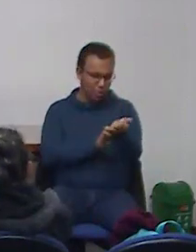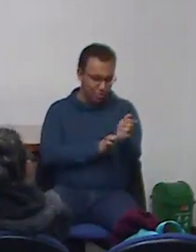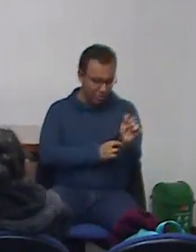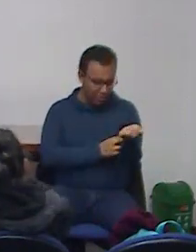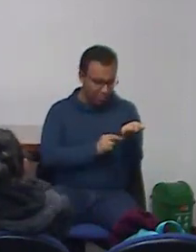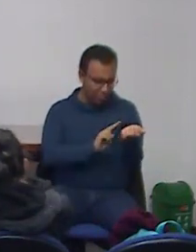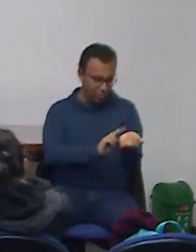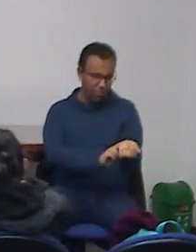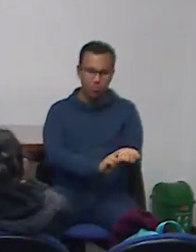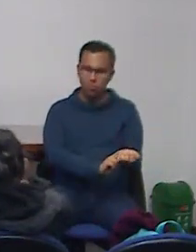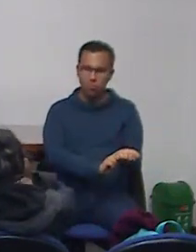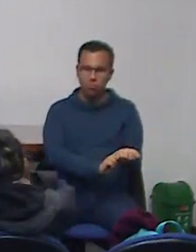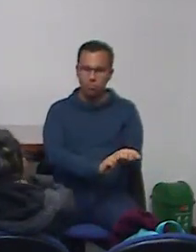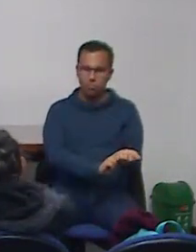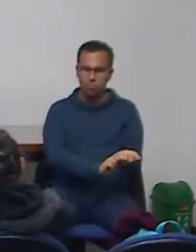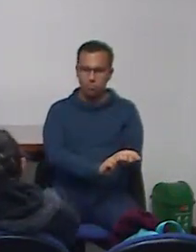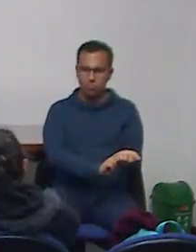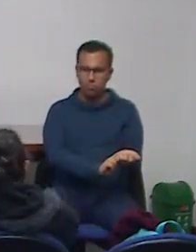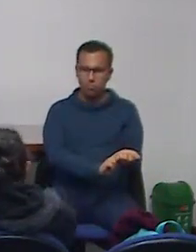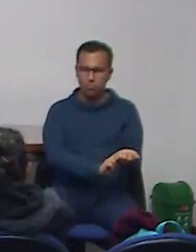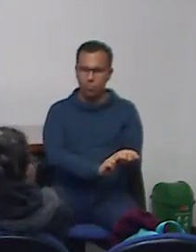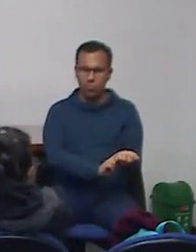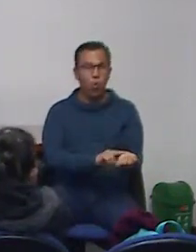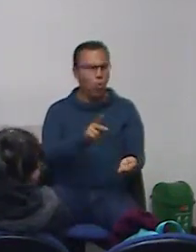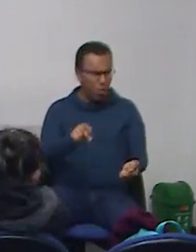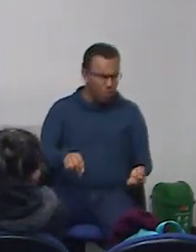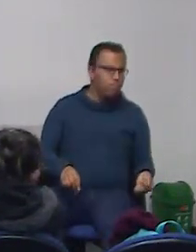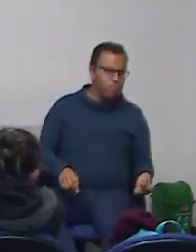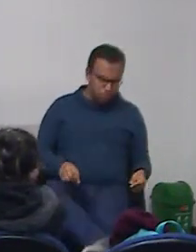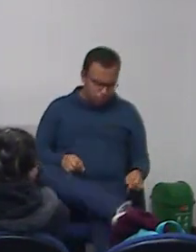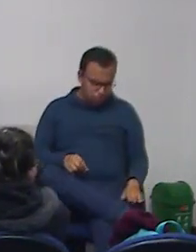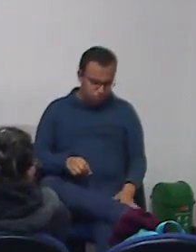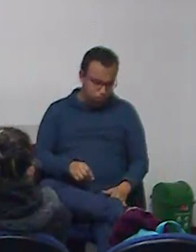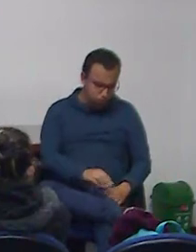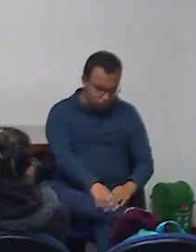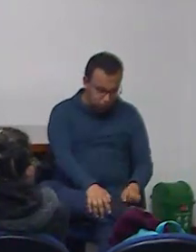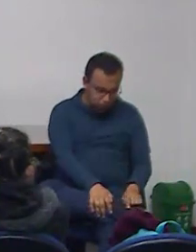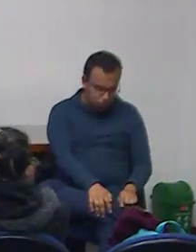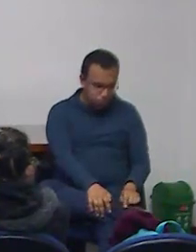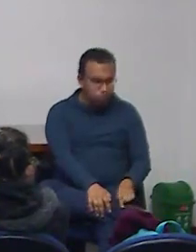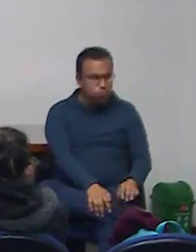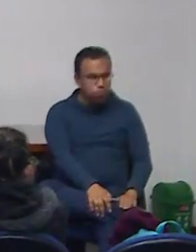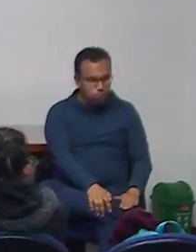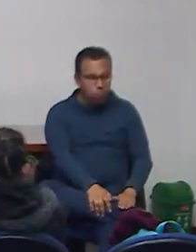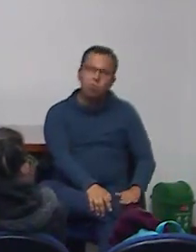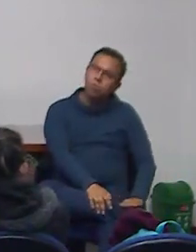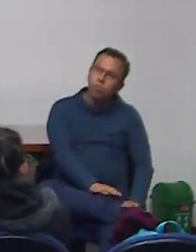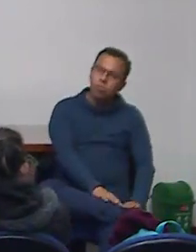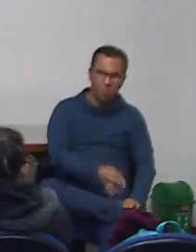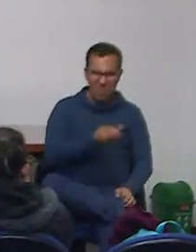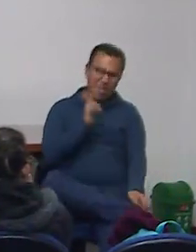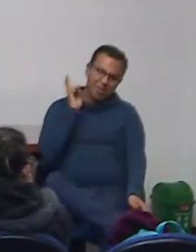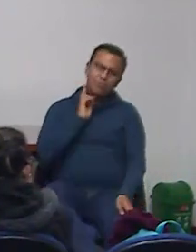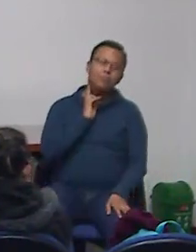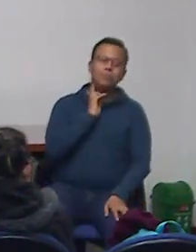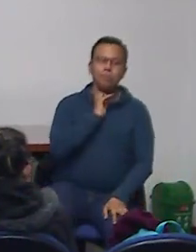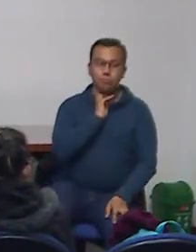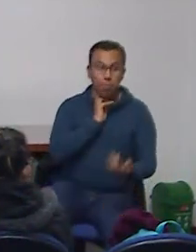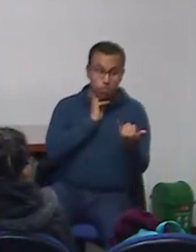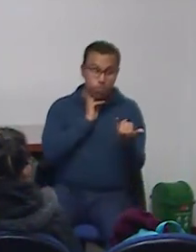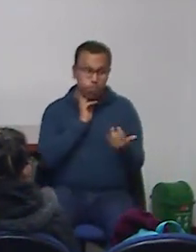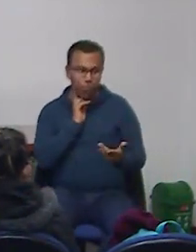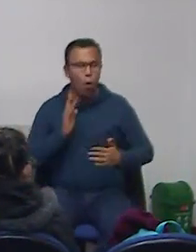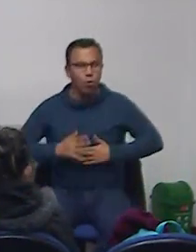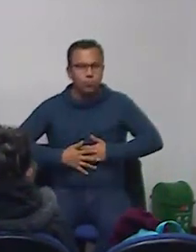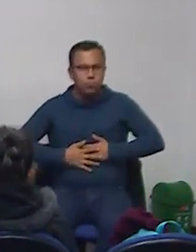muñeca no que es el otro punto o en el tobillo también el tobillo también tiene tiene la posibilidad de identificar el pulso o creo que en la